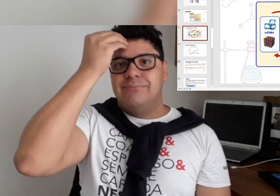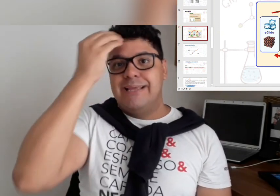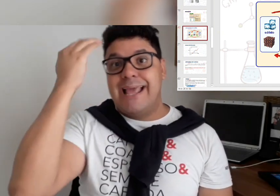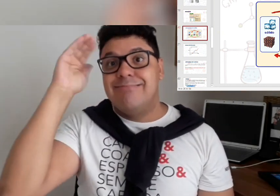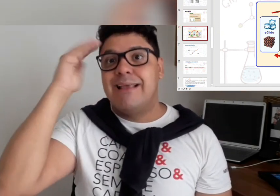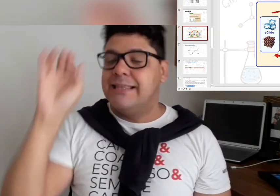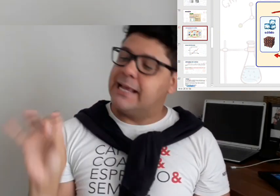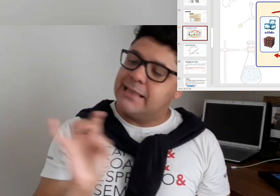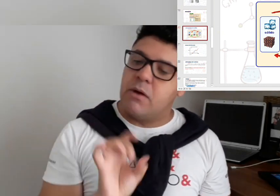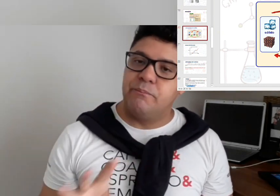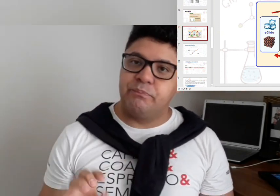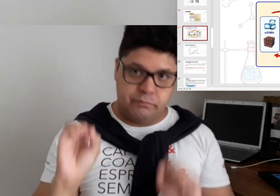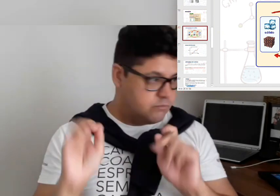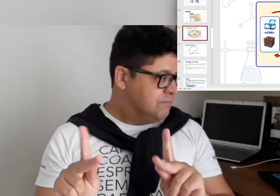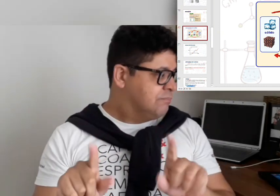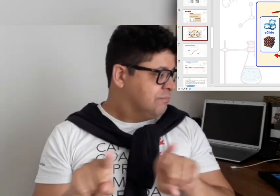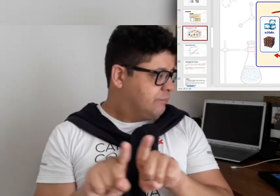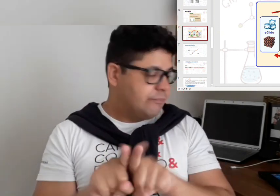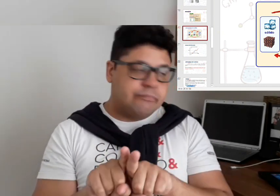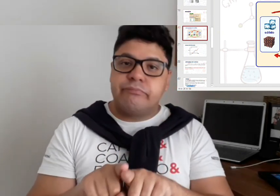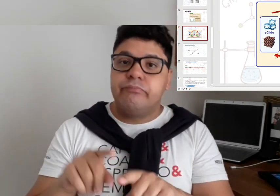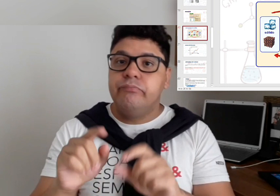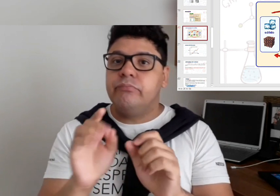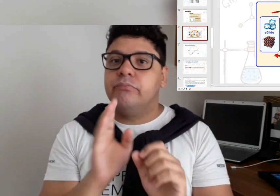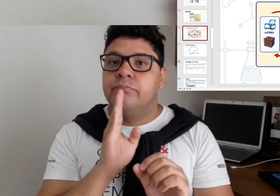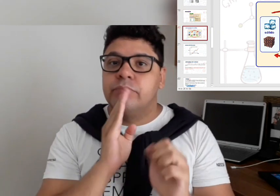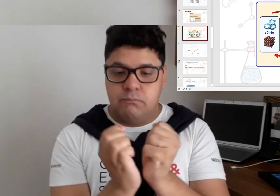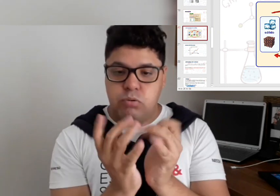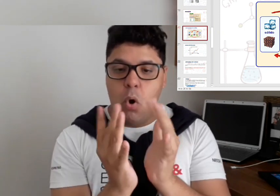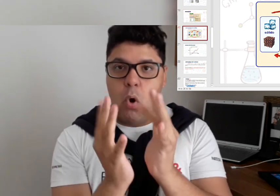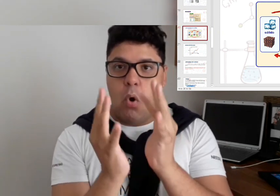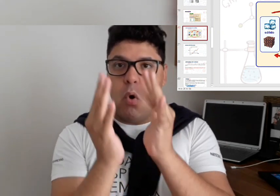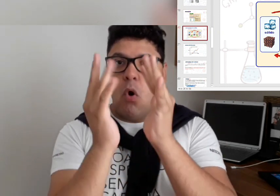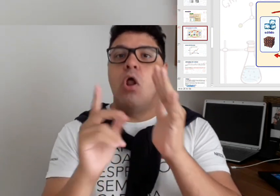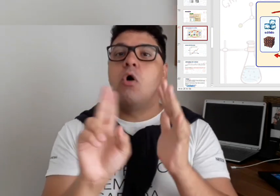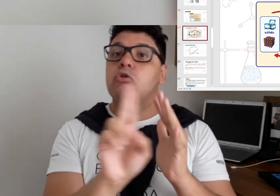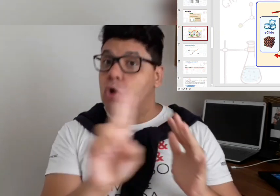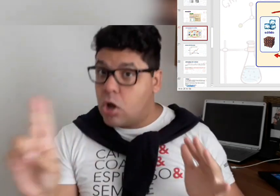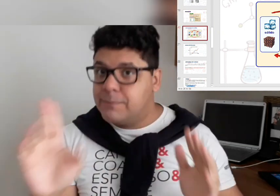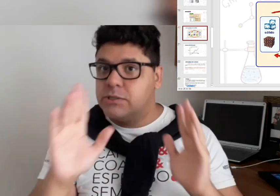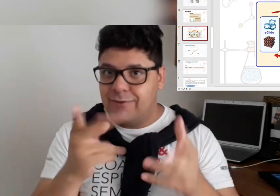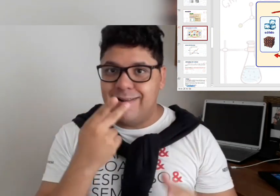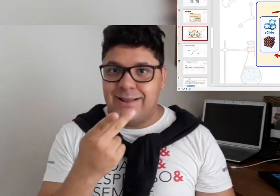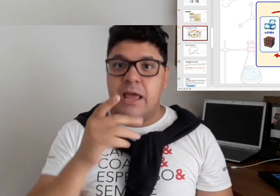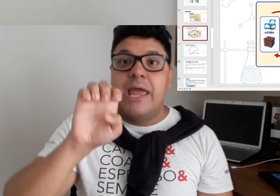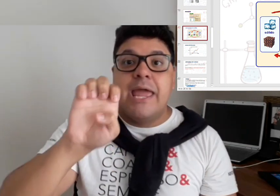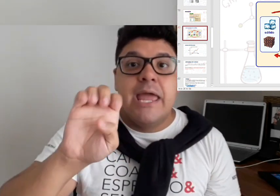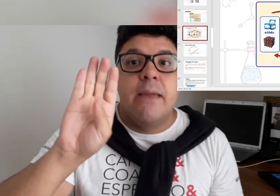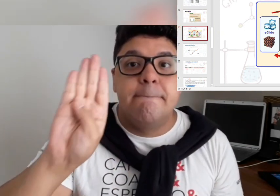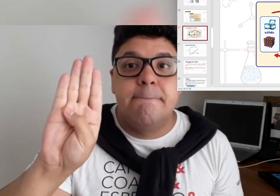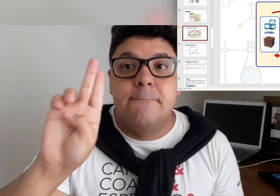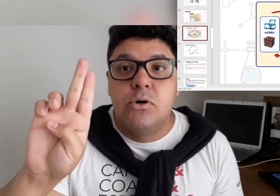processo de vaporização, ele também é conhecido como o processo de ebulição,